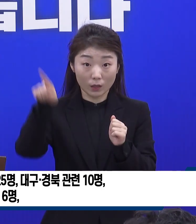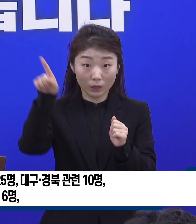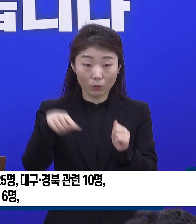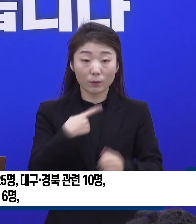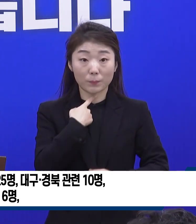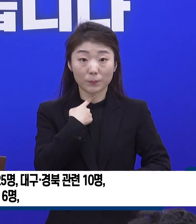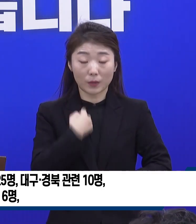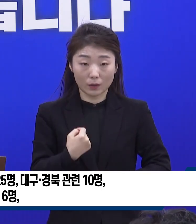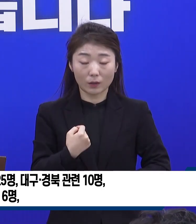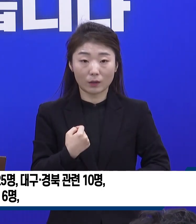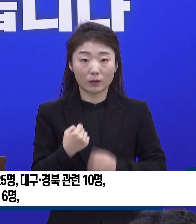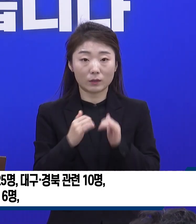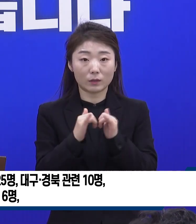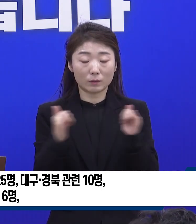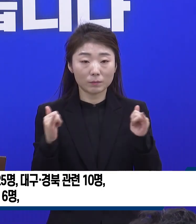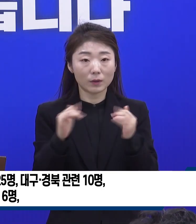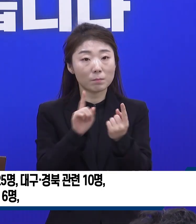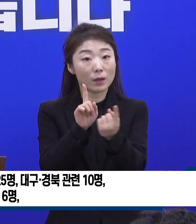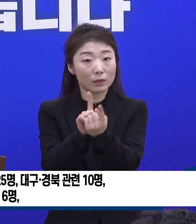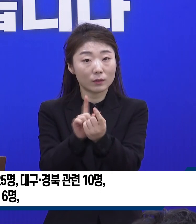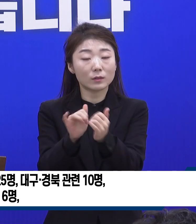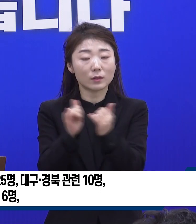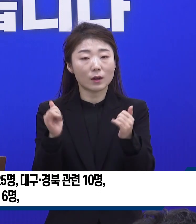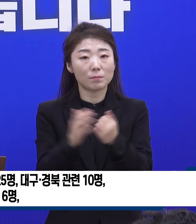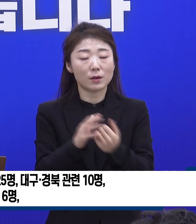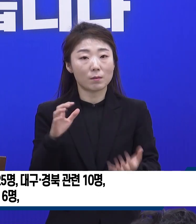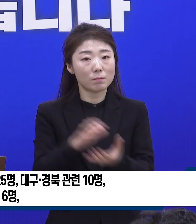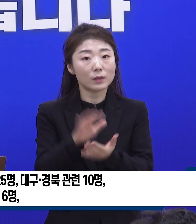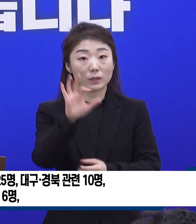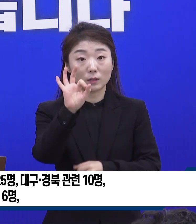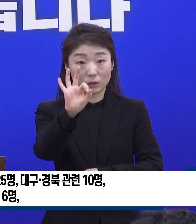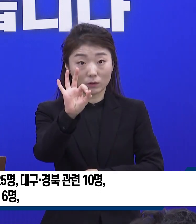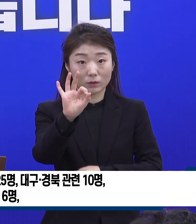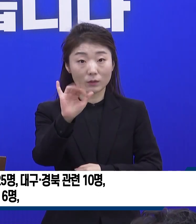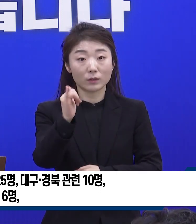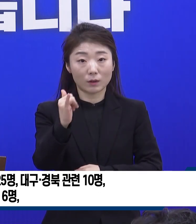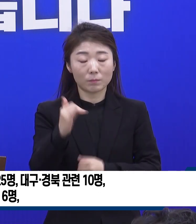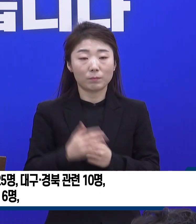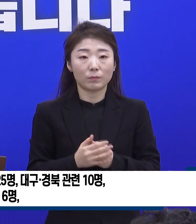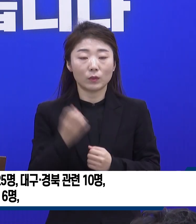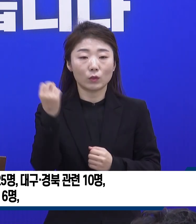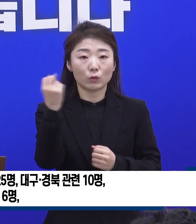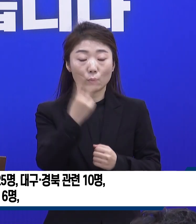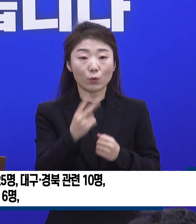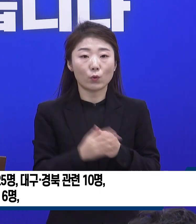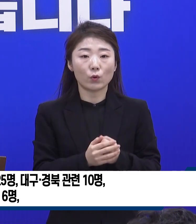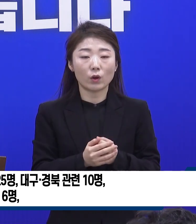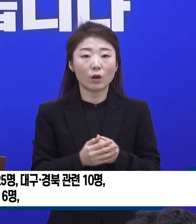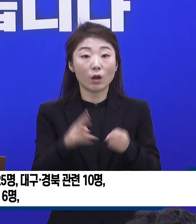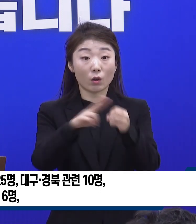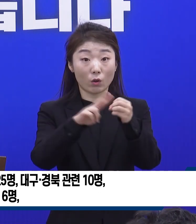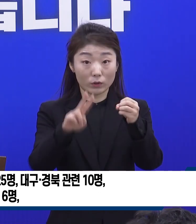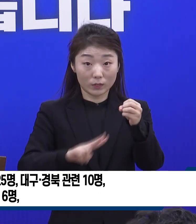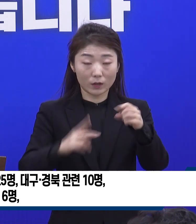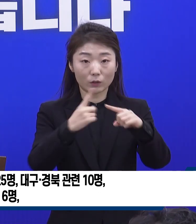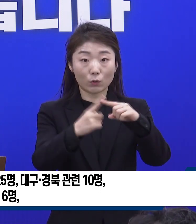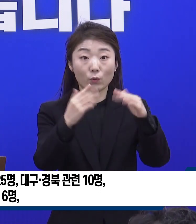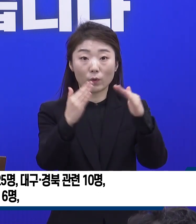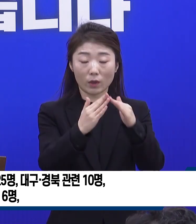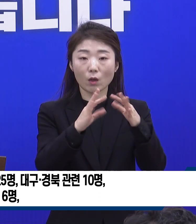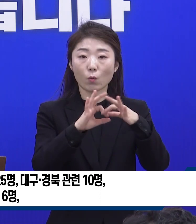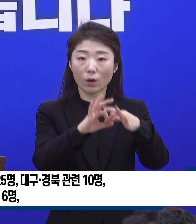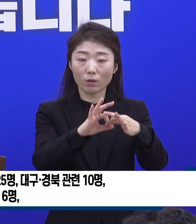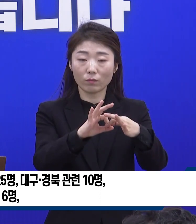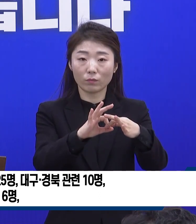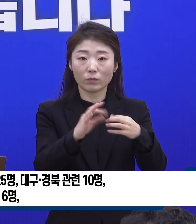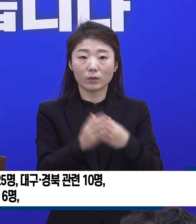경북을 방문했거나 접촉한 사람이 10명, 그리고 대한예수교 침례회 거창교회와 관련된